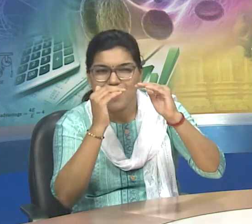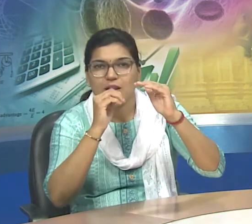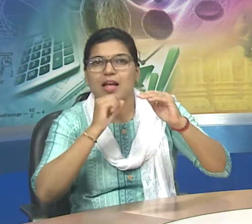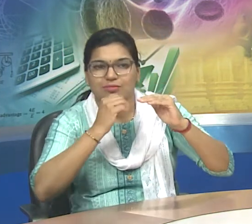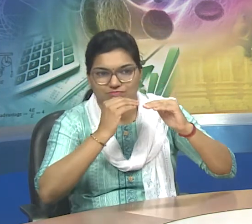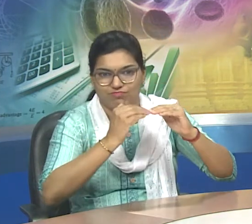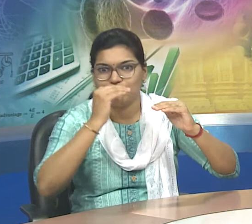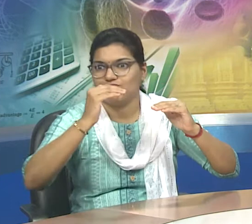हैं